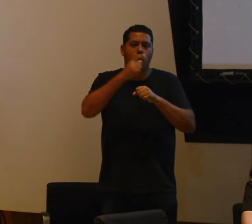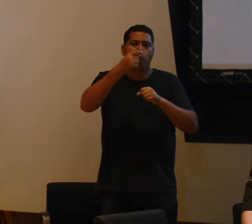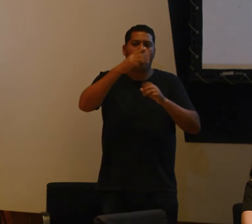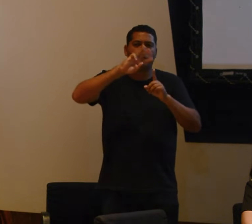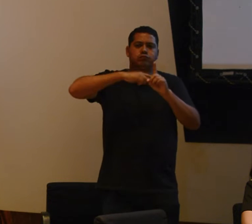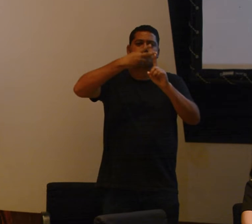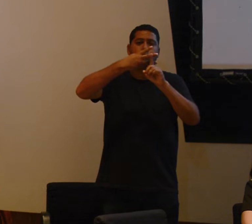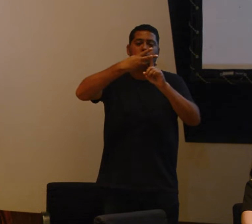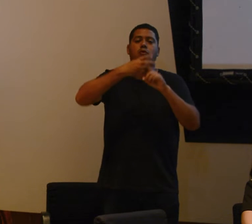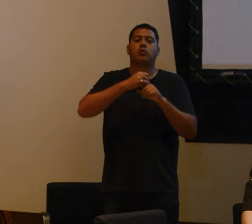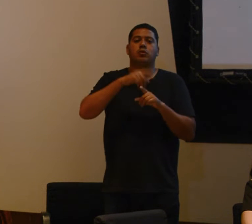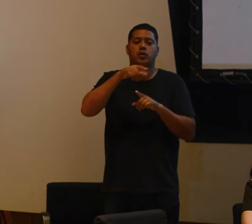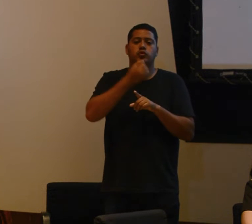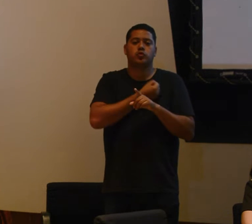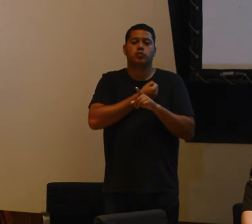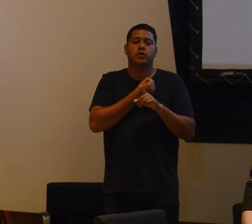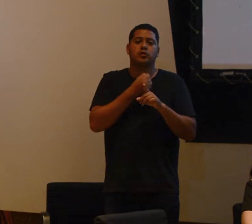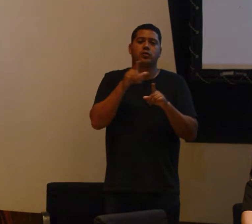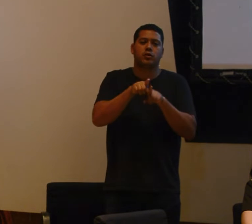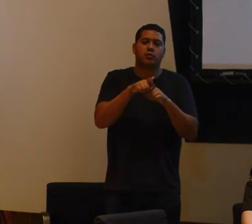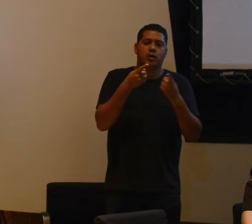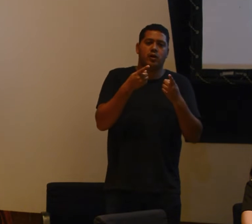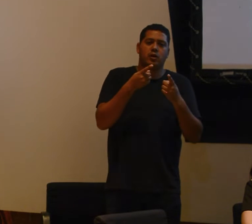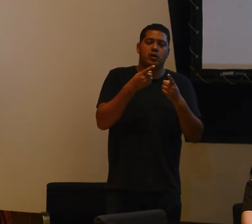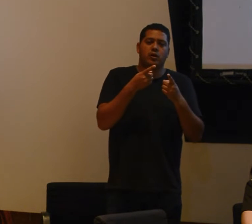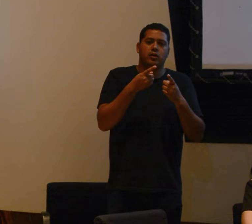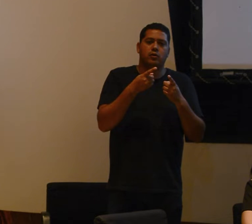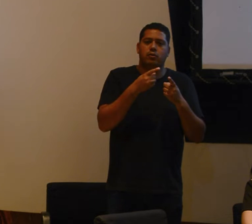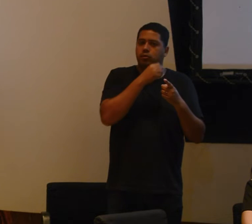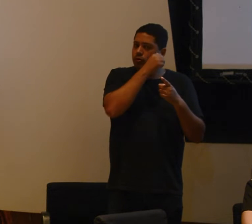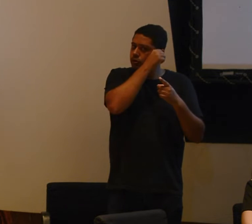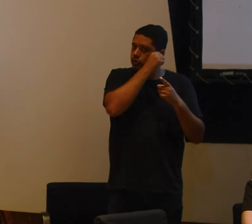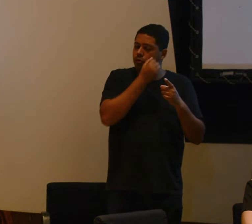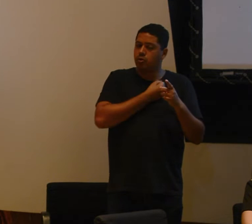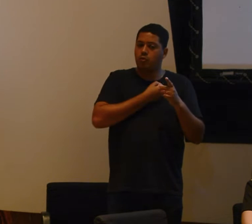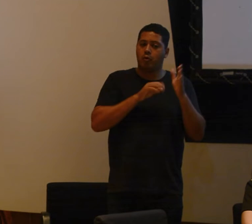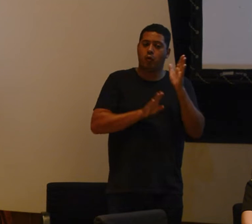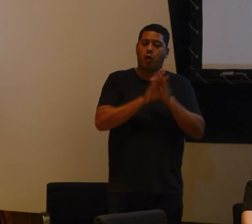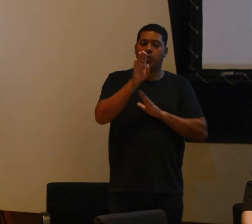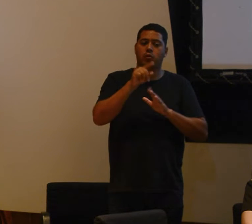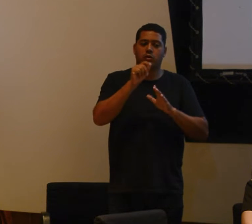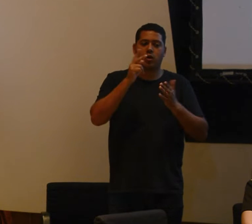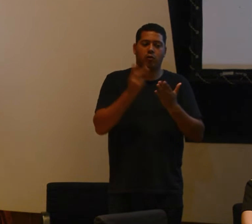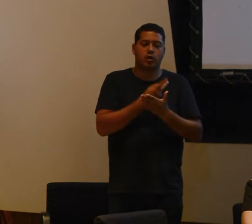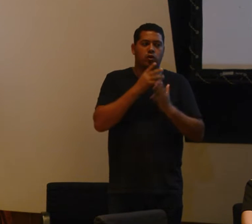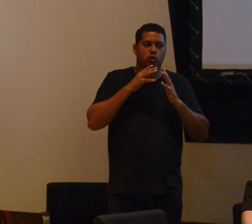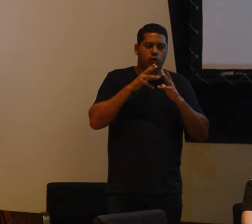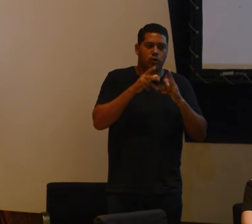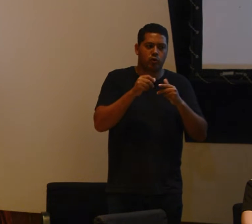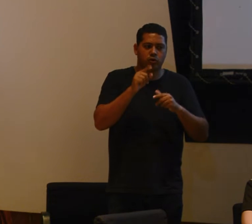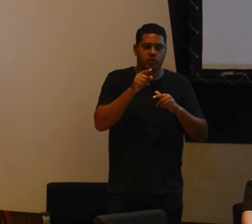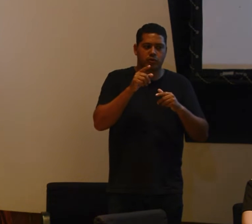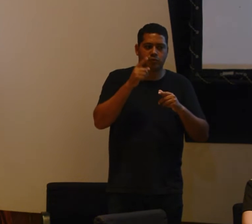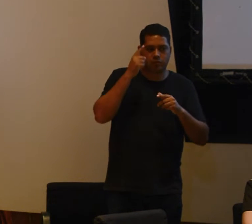essa incidência, sendo bastante relacionada tanto ao aumento dessa incidência, que realmente todos os aspectos,